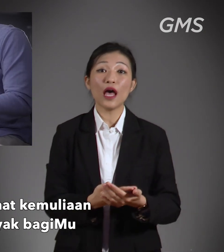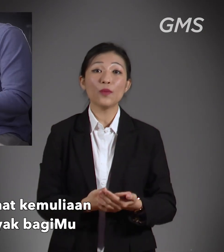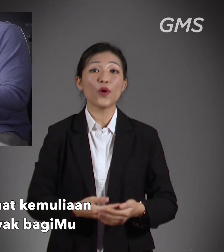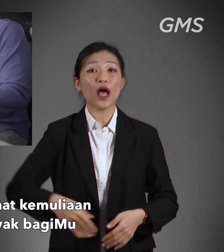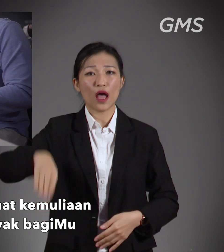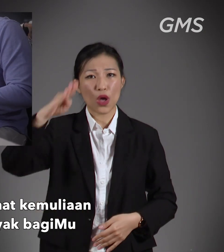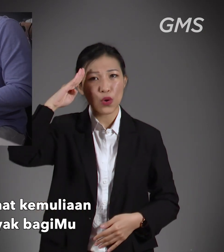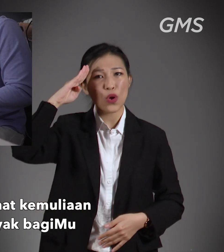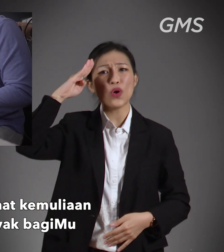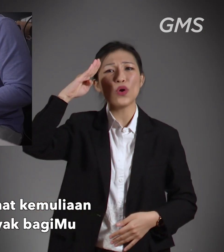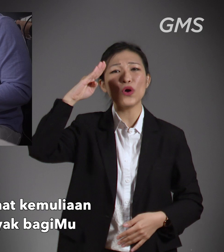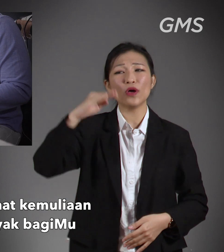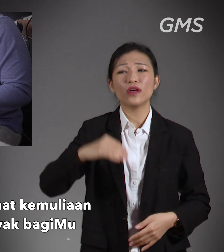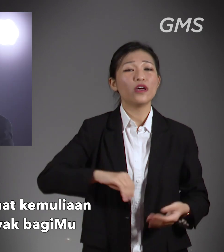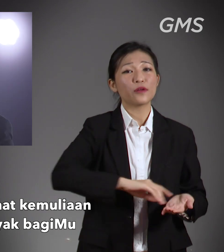segala